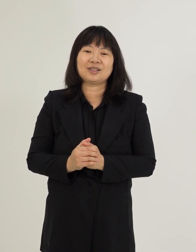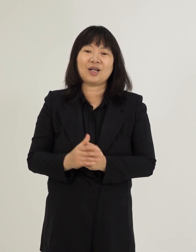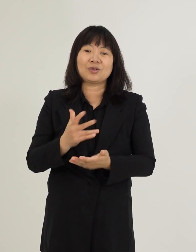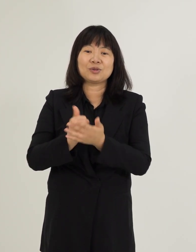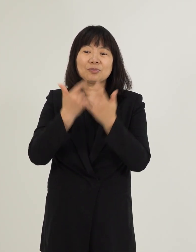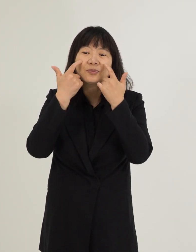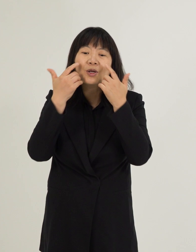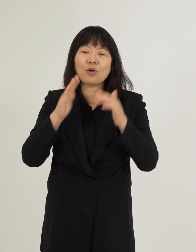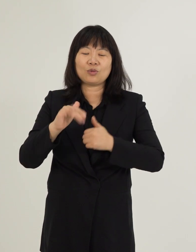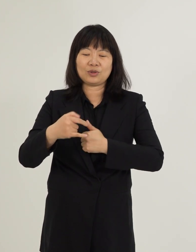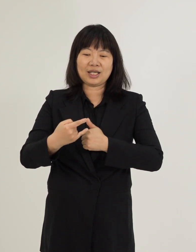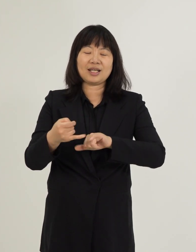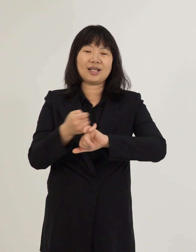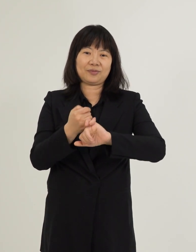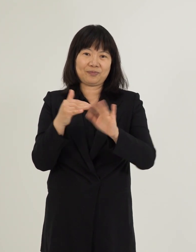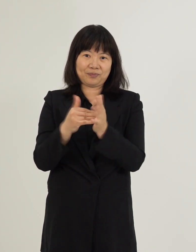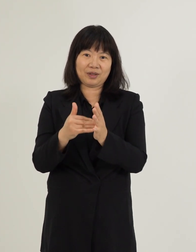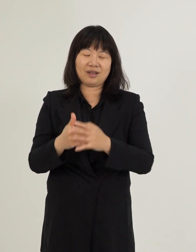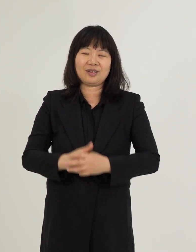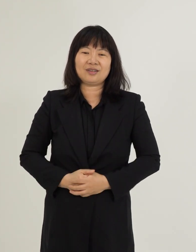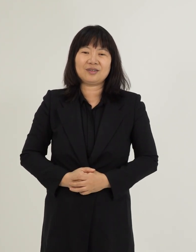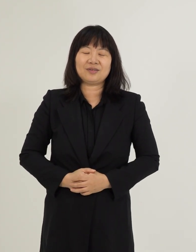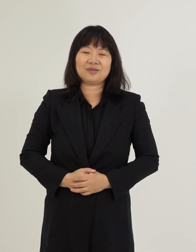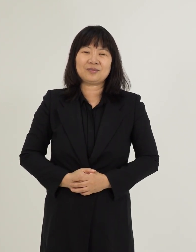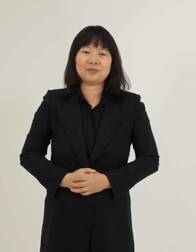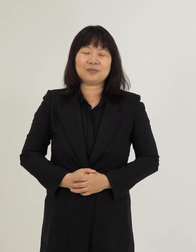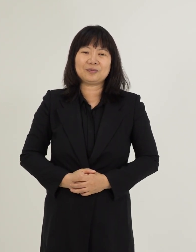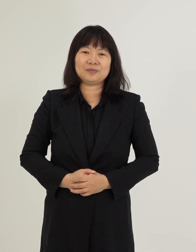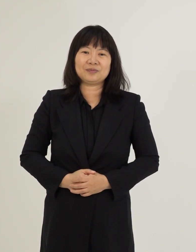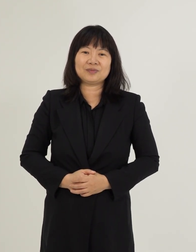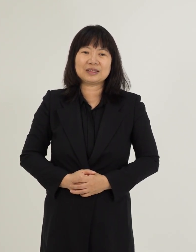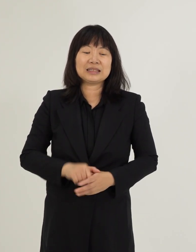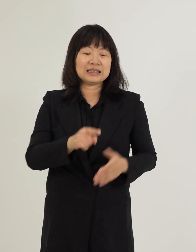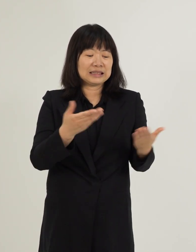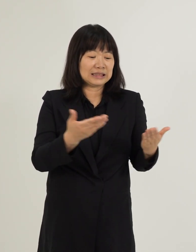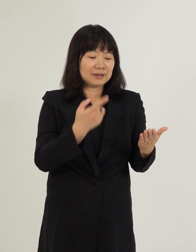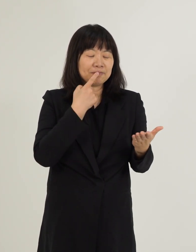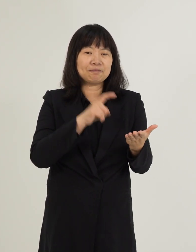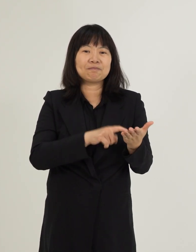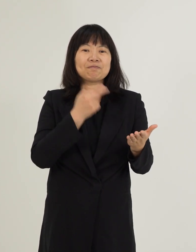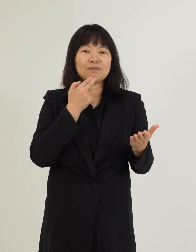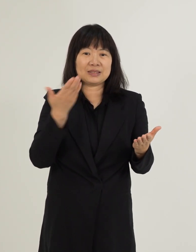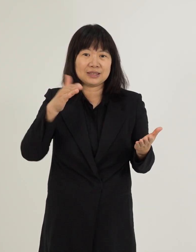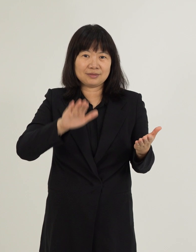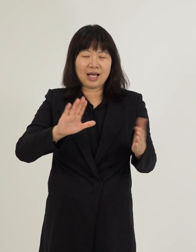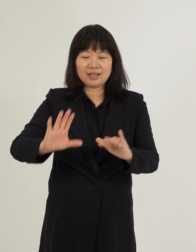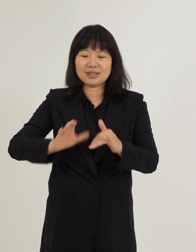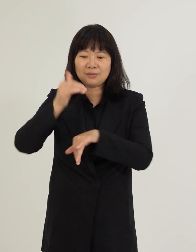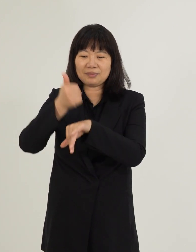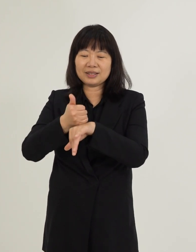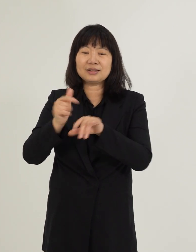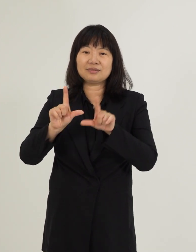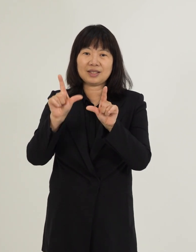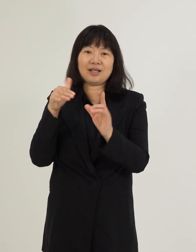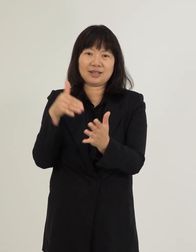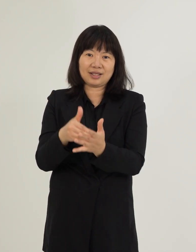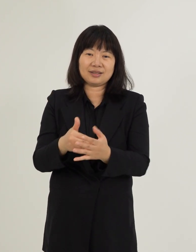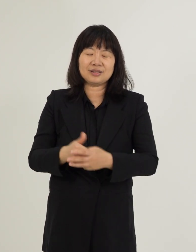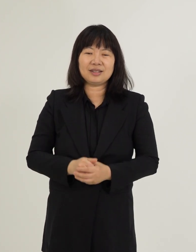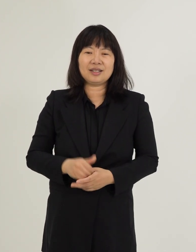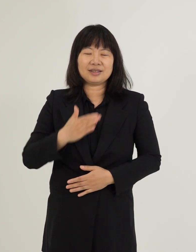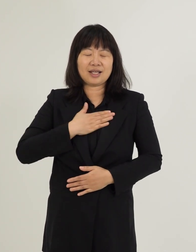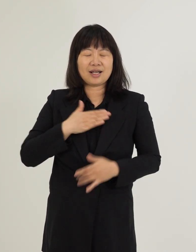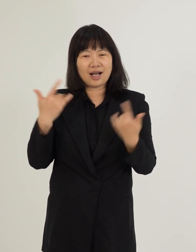주님은 분명히 우리에게 이렇게 약속하셨어요. 그 일이 쉽지 않지만 세상 끝날까지